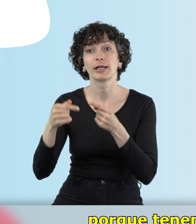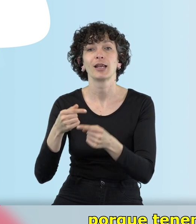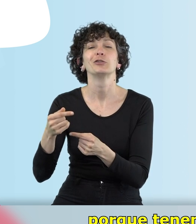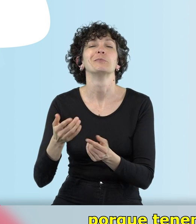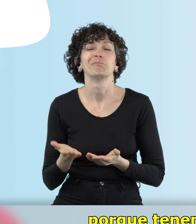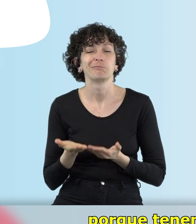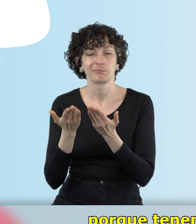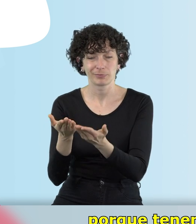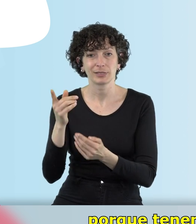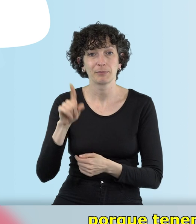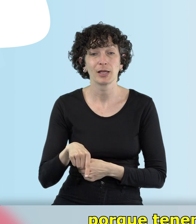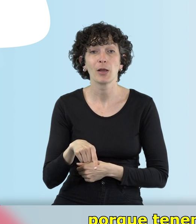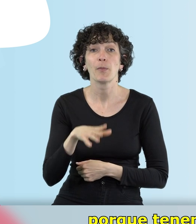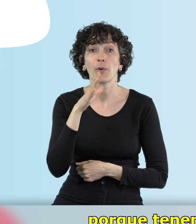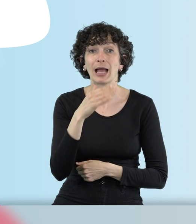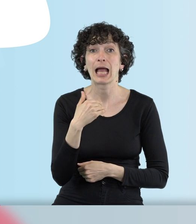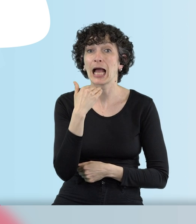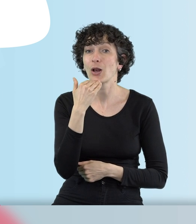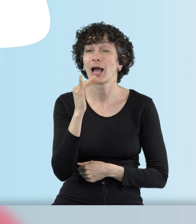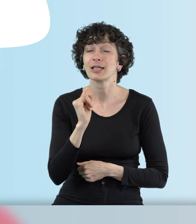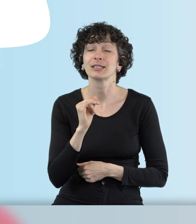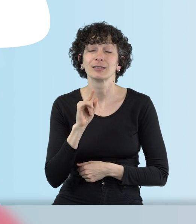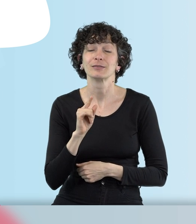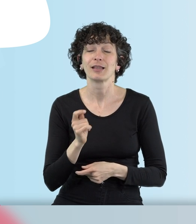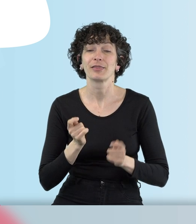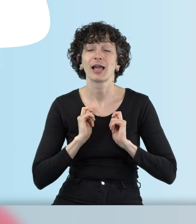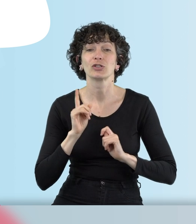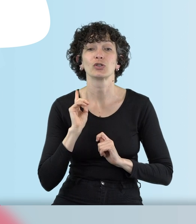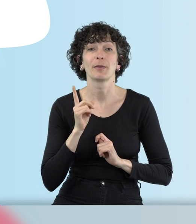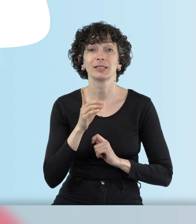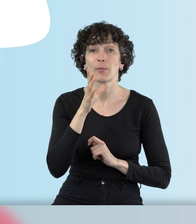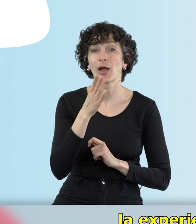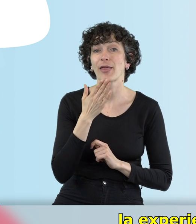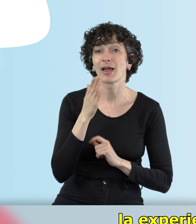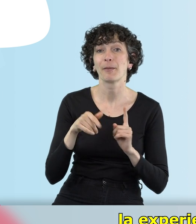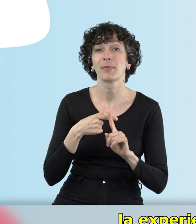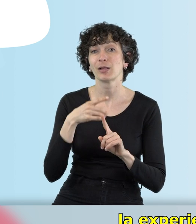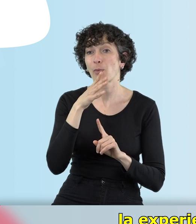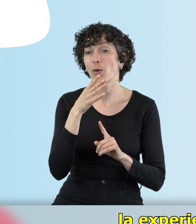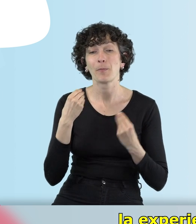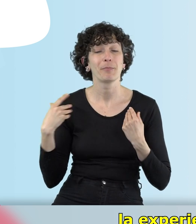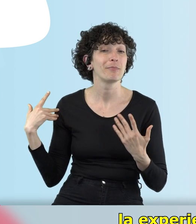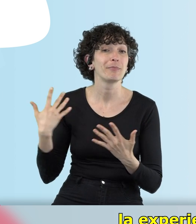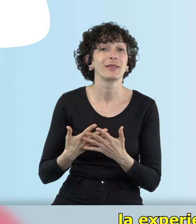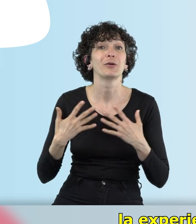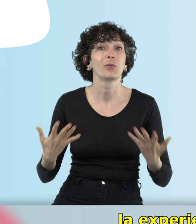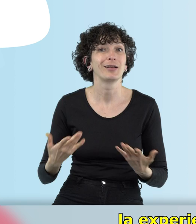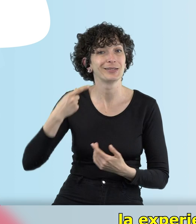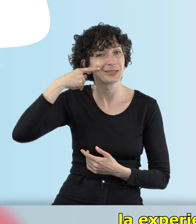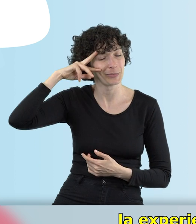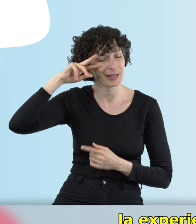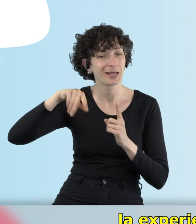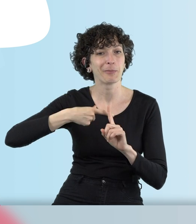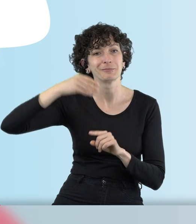siguen, porque tenemos algo que solo los años y el caminar por la vida aporta: la experiencia y la